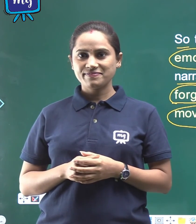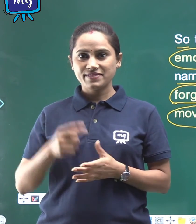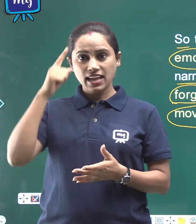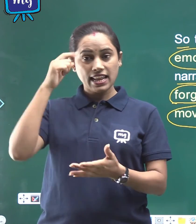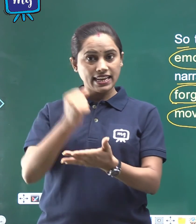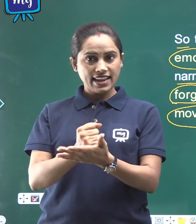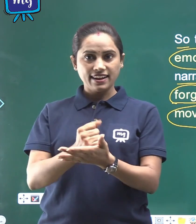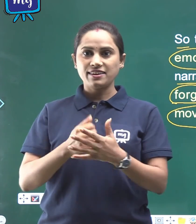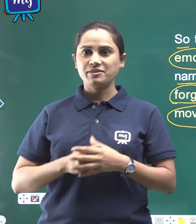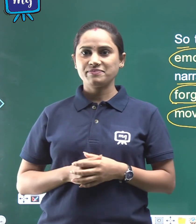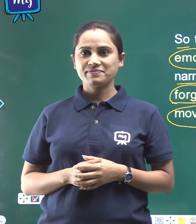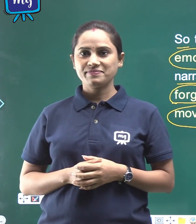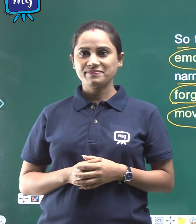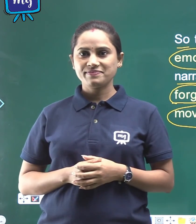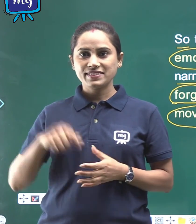निर्णय करना.